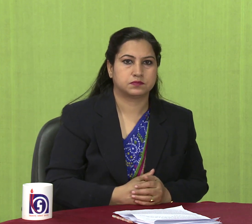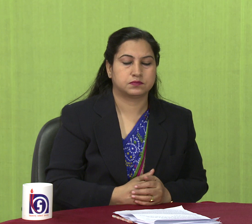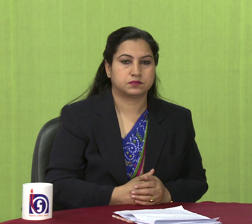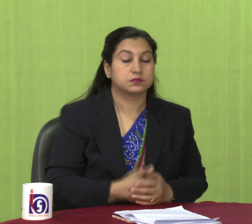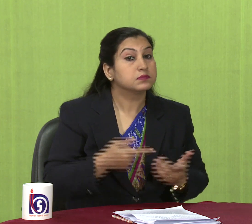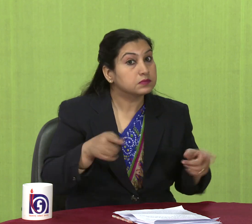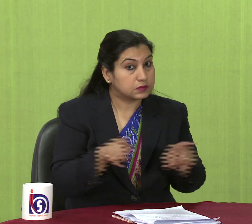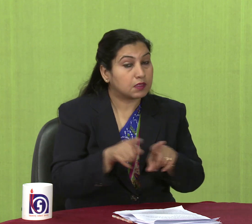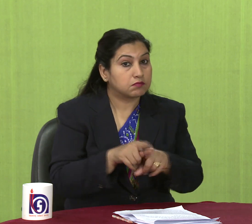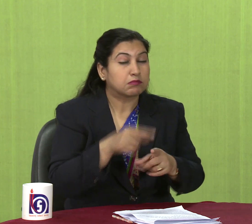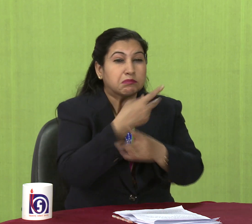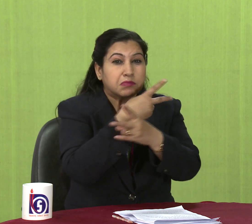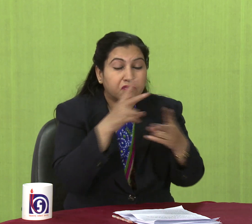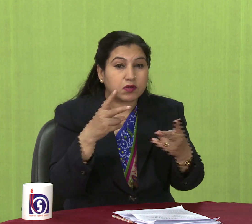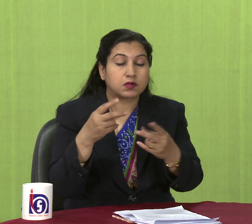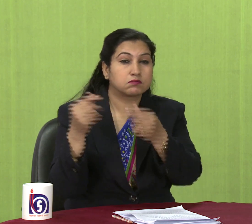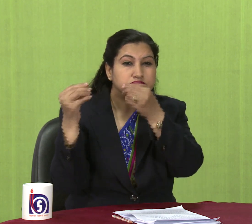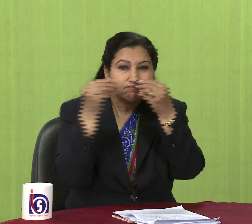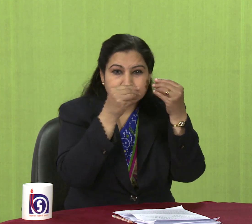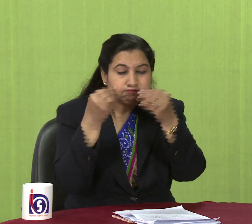मादक पदार्थों का नशा